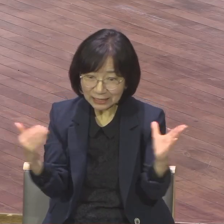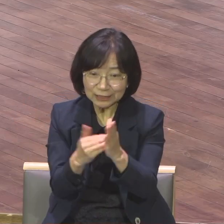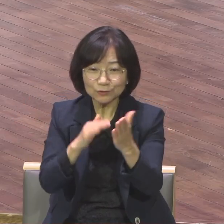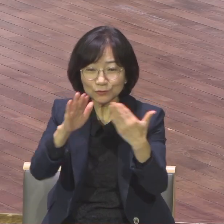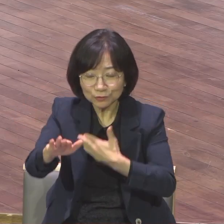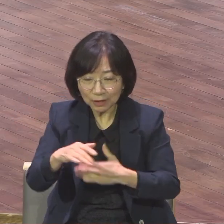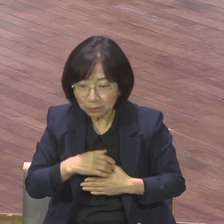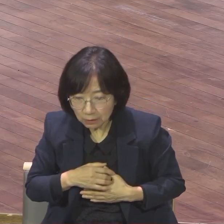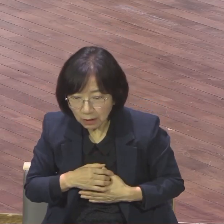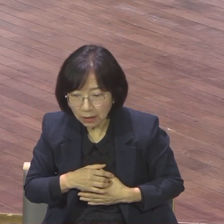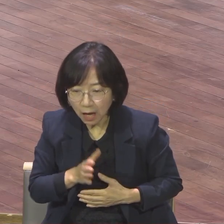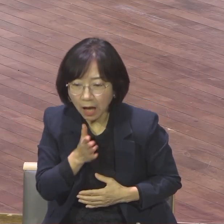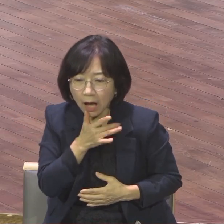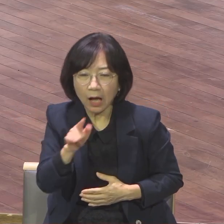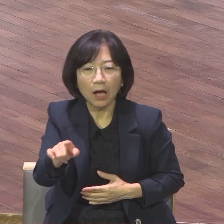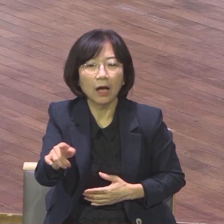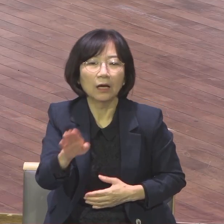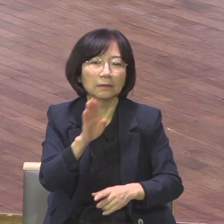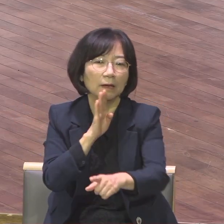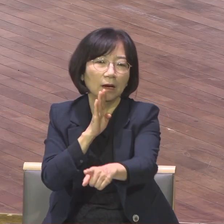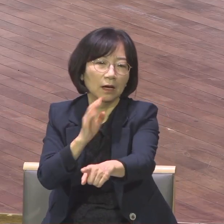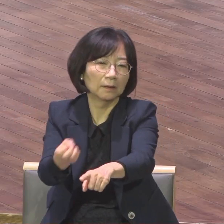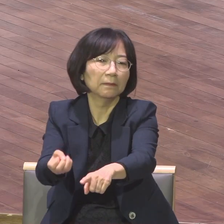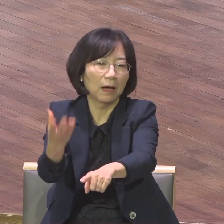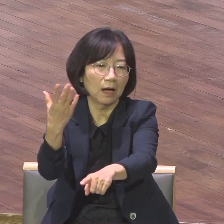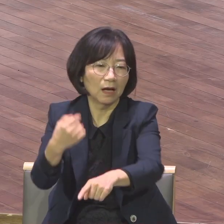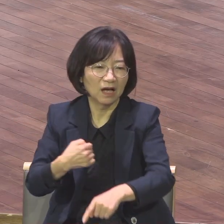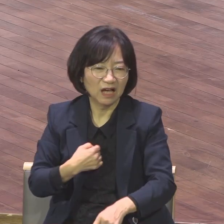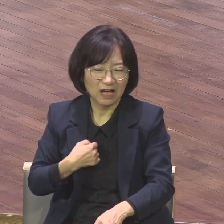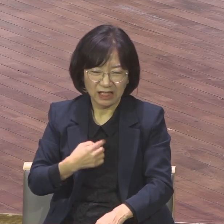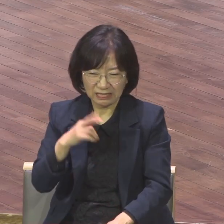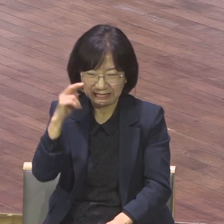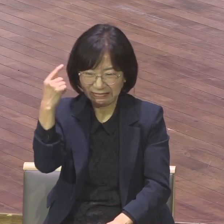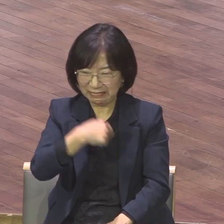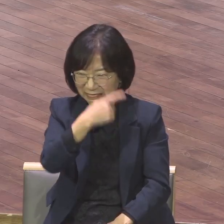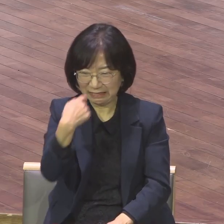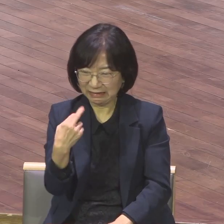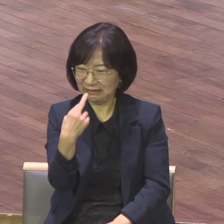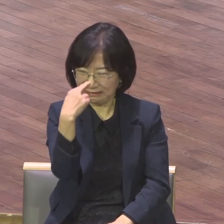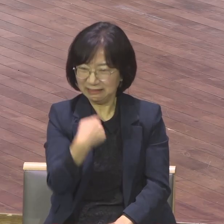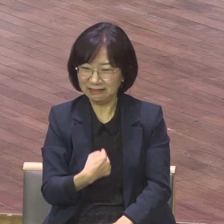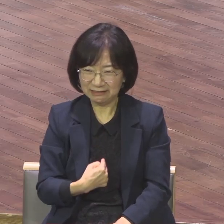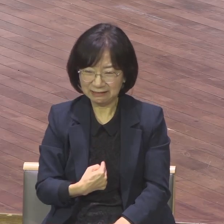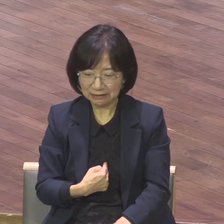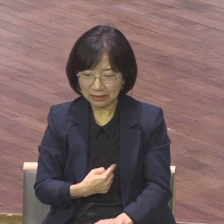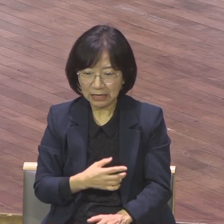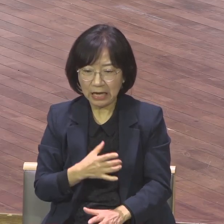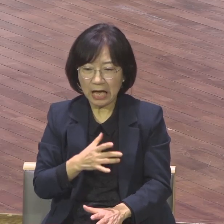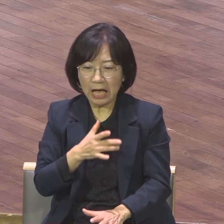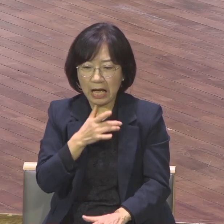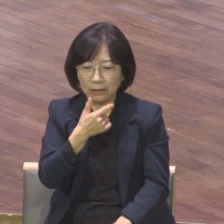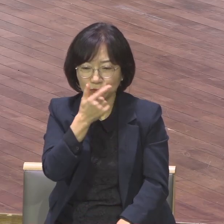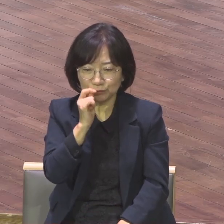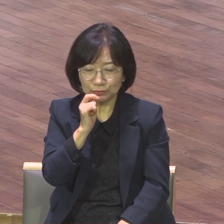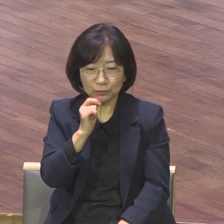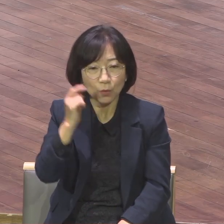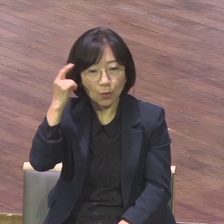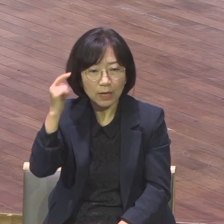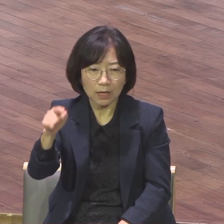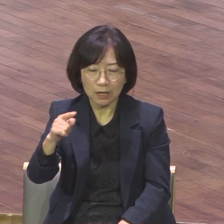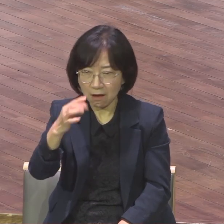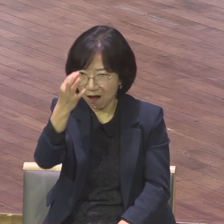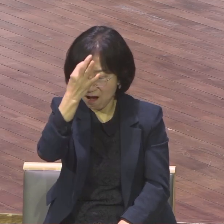세 수, 네 수 보면 뭐 괜찮은 수거든요. 다는 되거든요. 이렇게 딱 또 20초 안에 한 수 넣으면